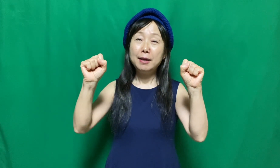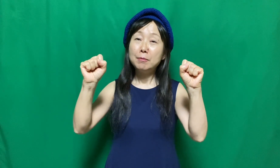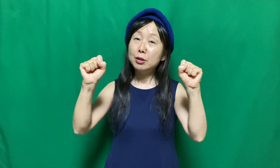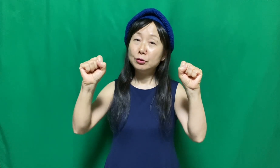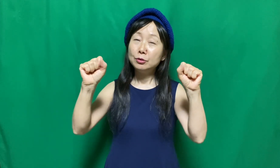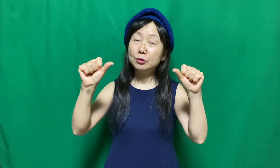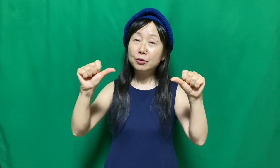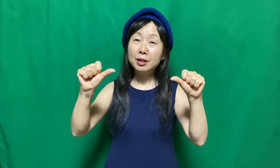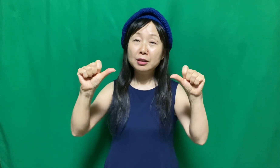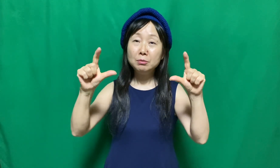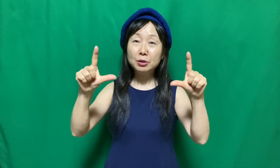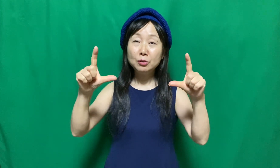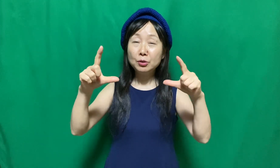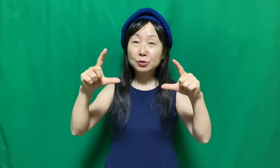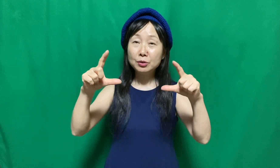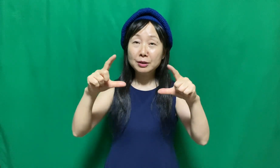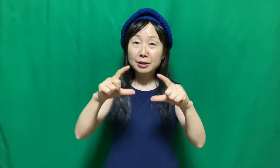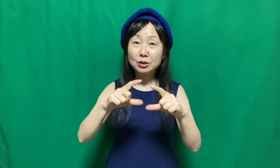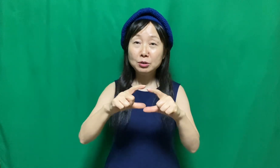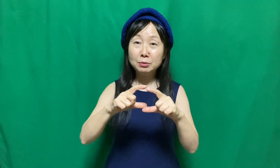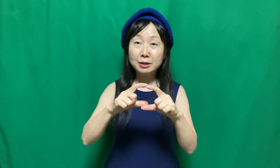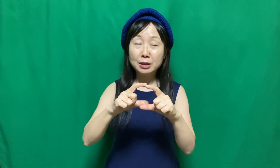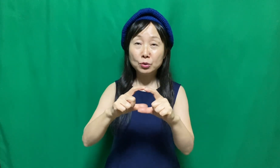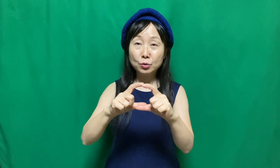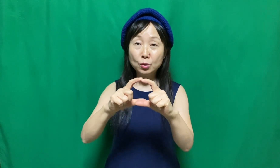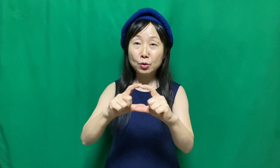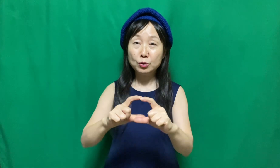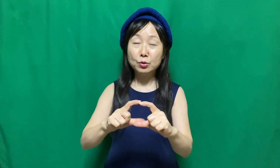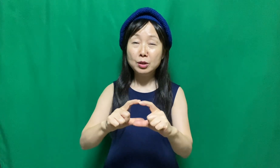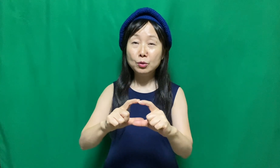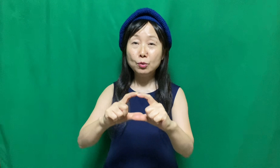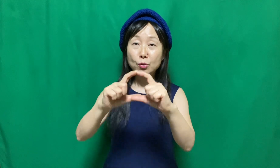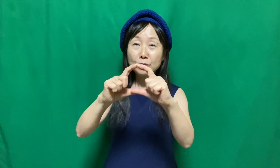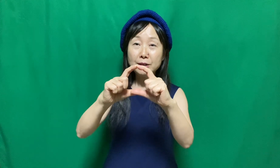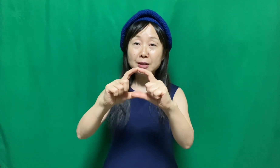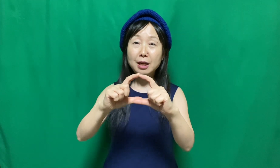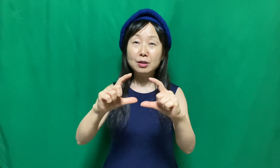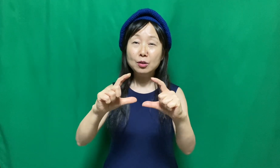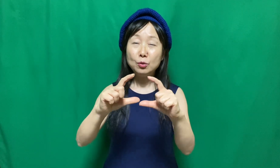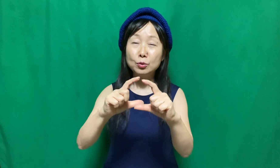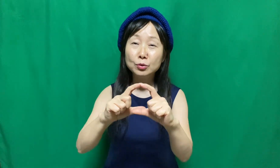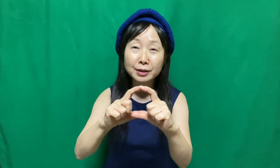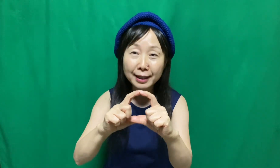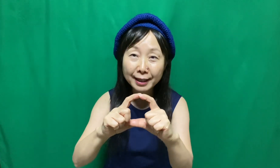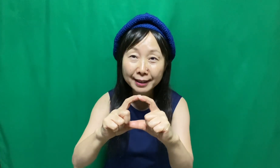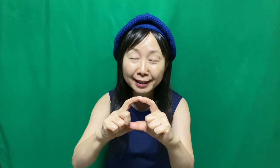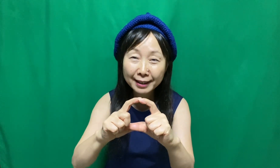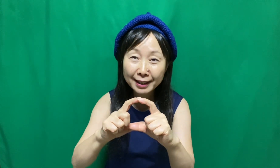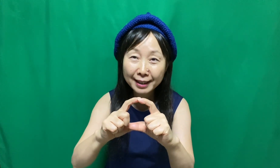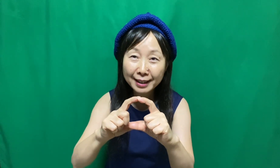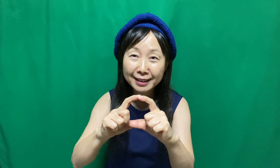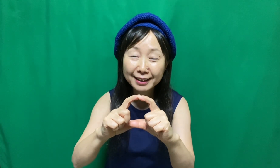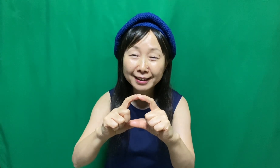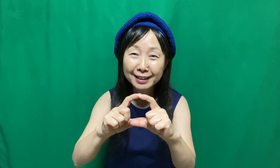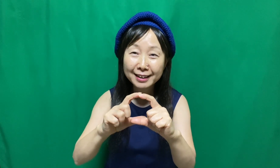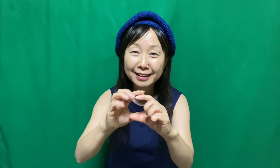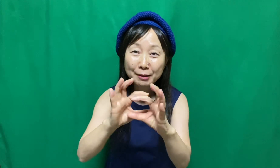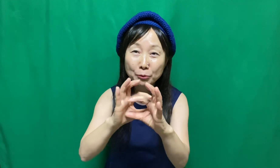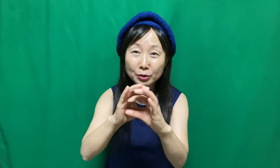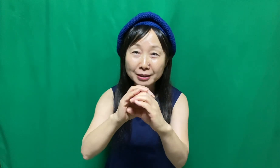まず親指と人差し指でその鳥の大きさ、このぐらいがいいかな、もっとちっ